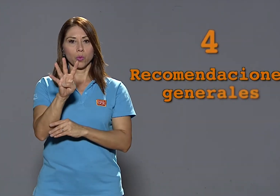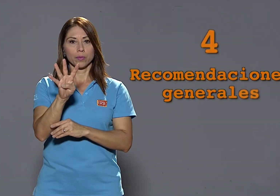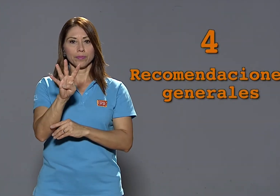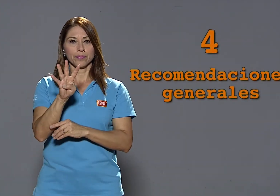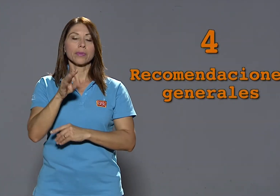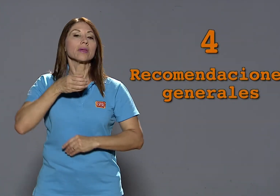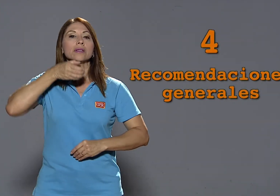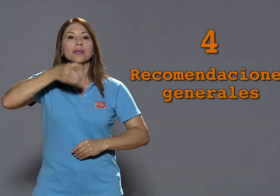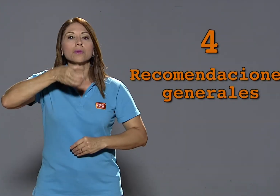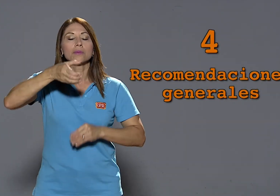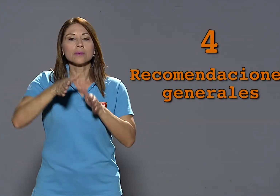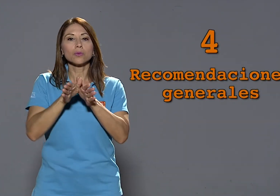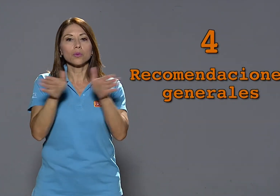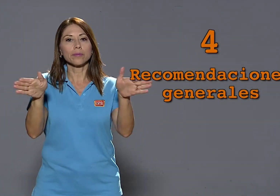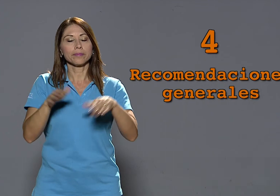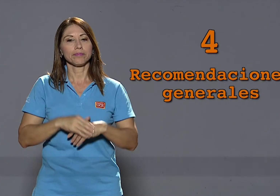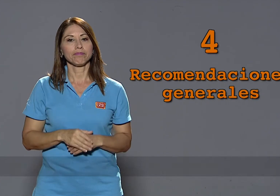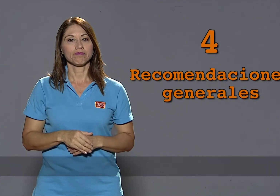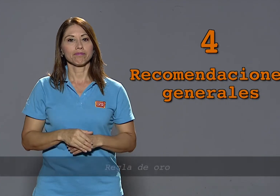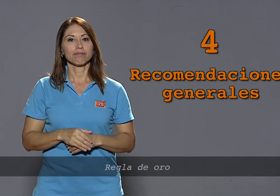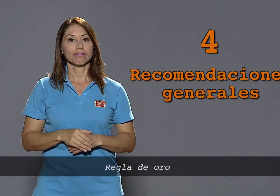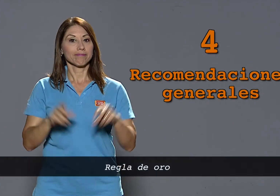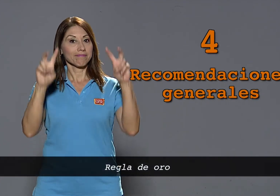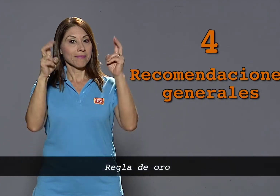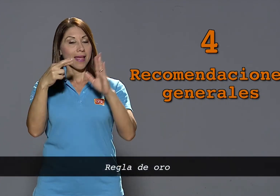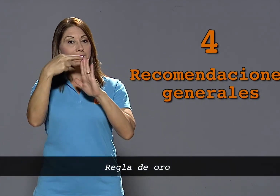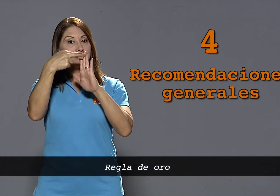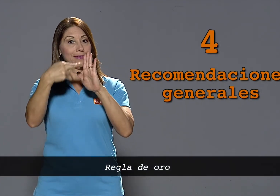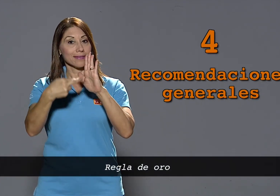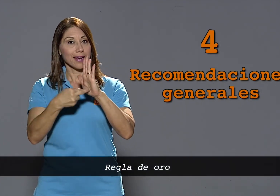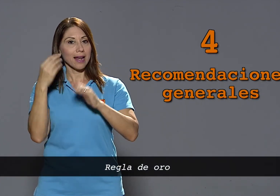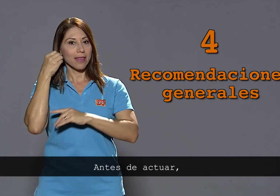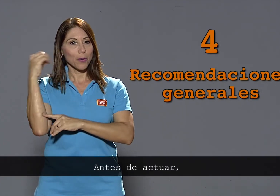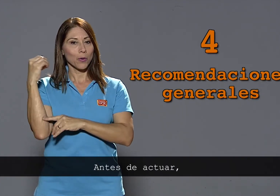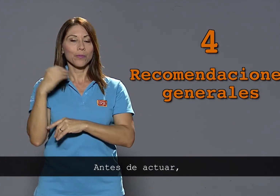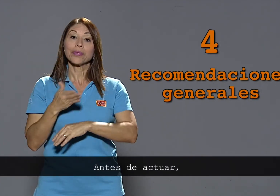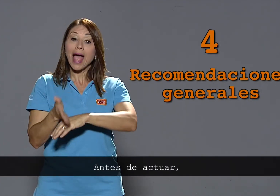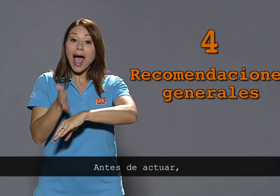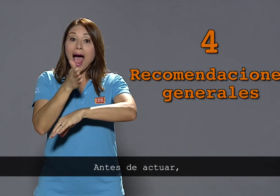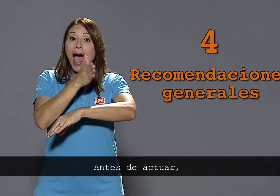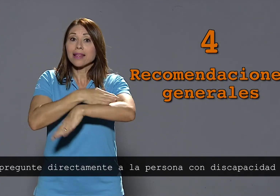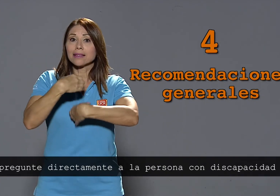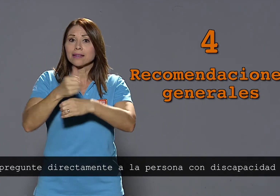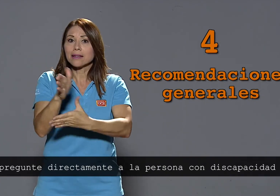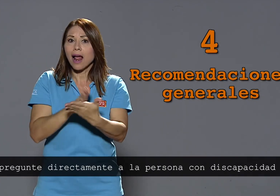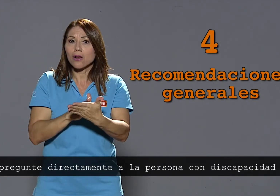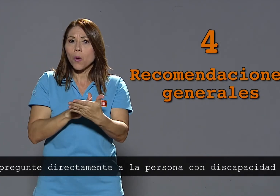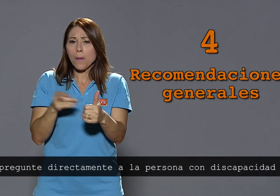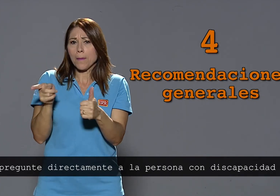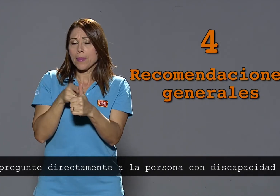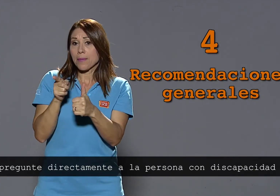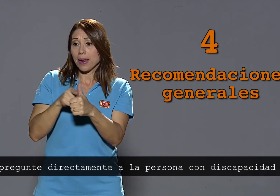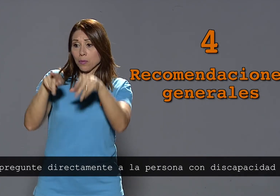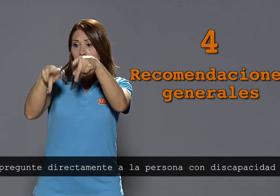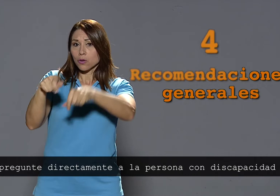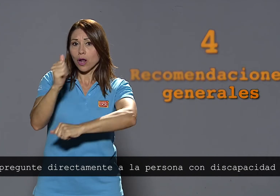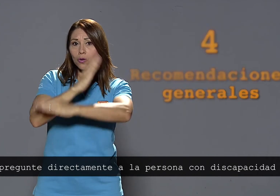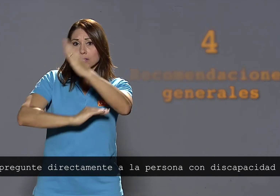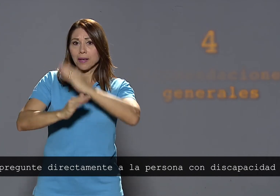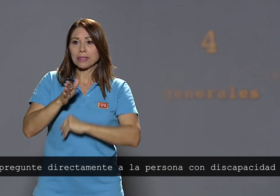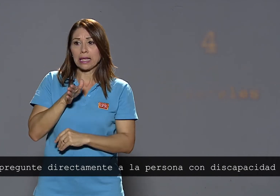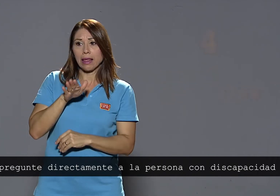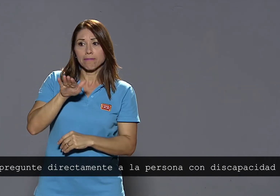4. Recomendaciones generales. Regla de oro. Antes de actuar, pregunte directamente a la persona